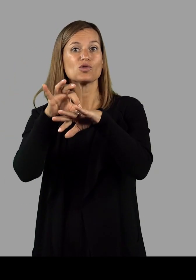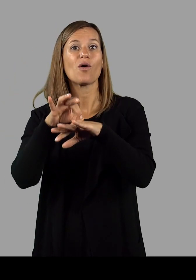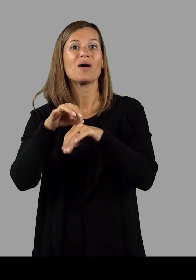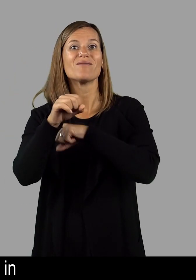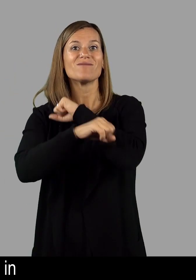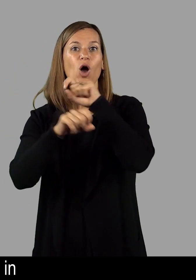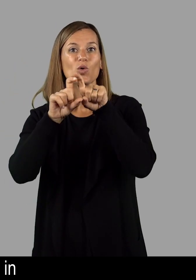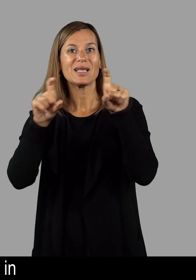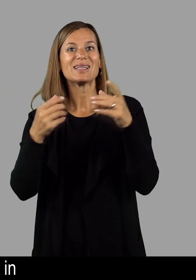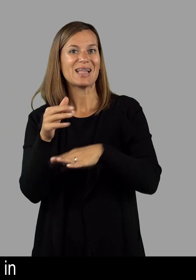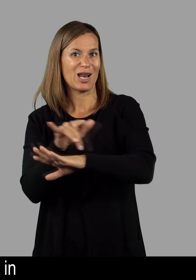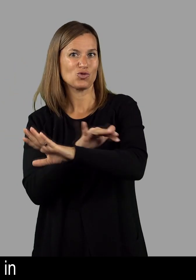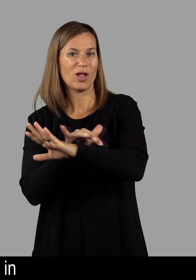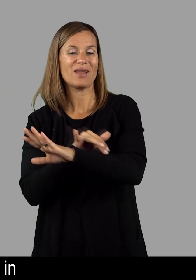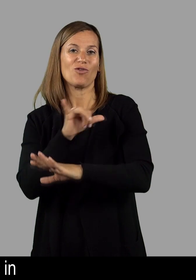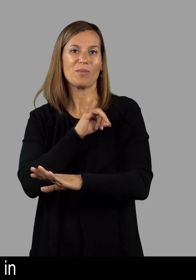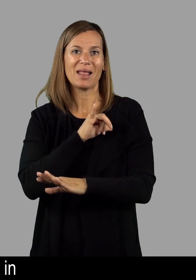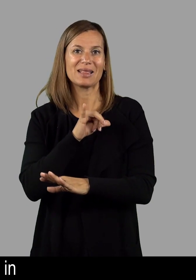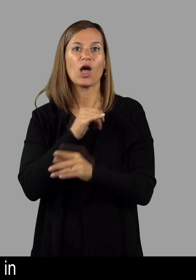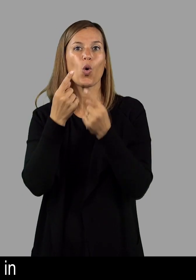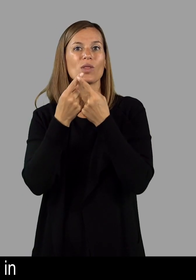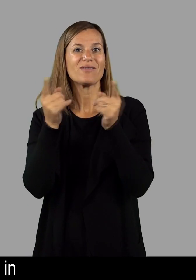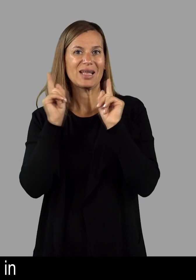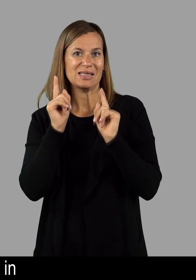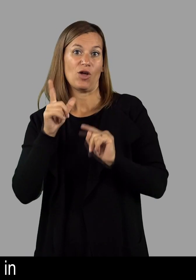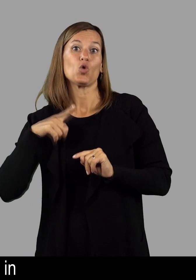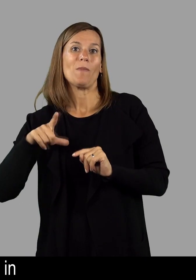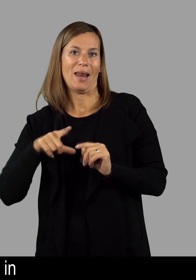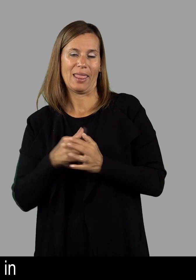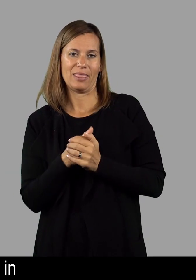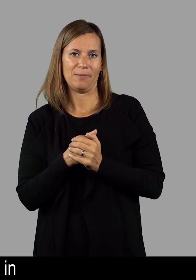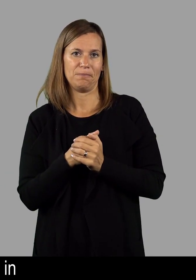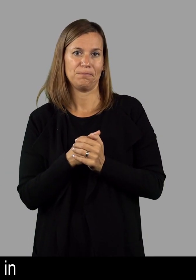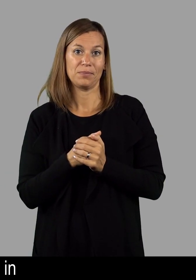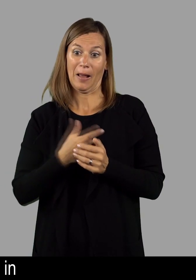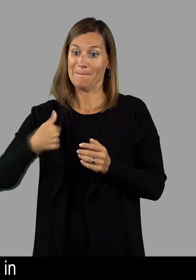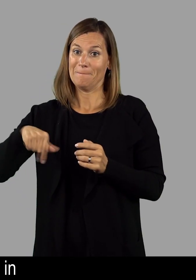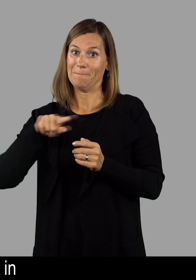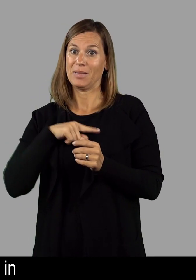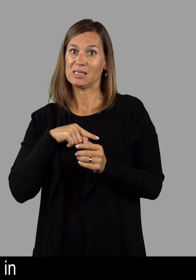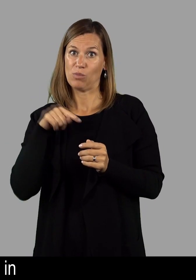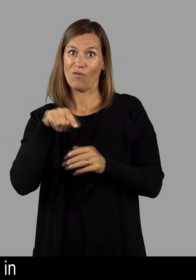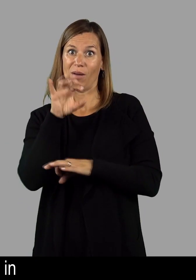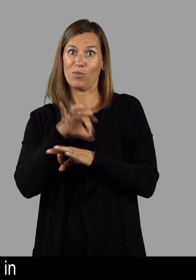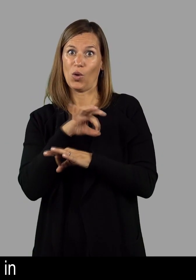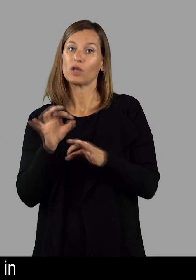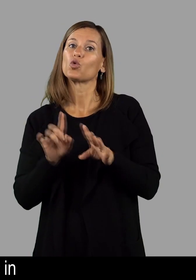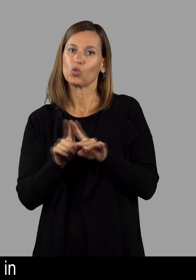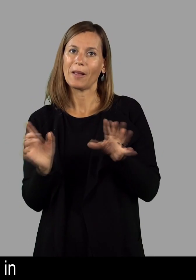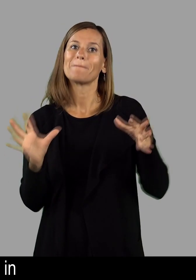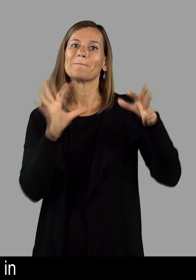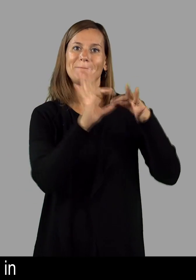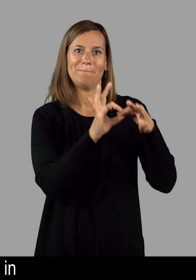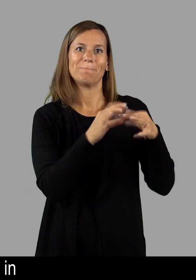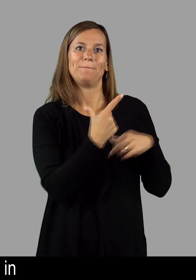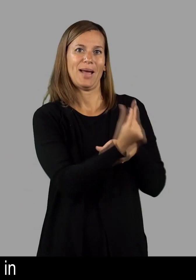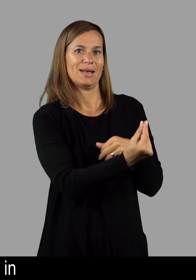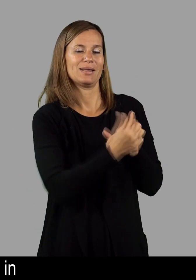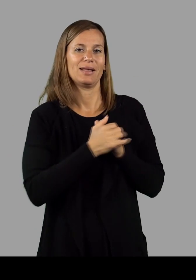vodstvom Fakultete za računalništvo in informatiko Univerze v Ljubljani. Mi smo v tem projektu tudi